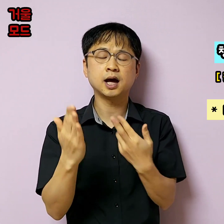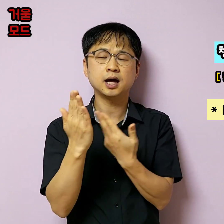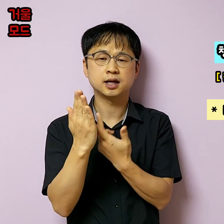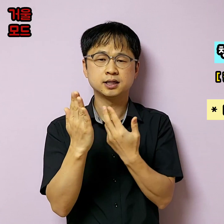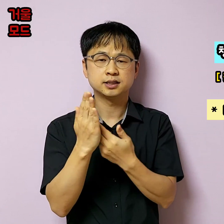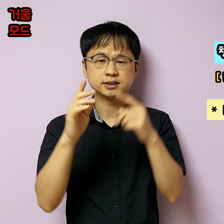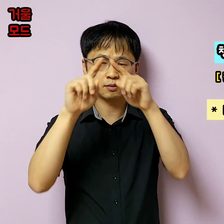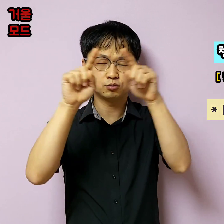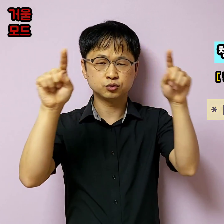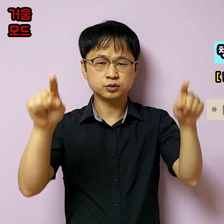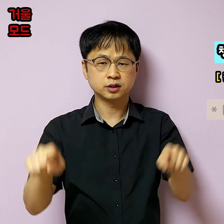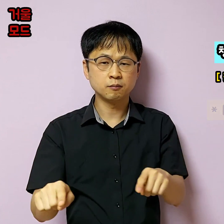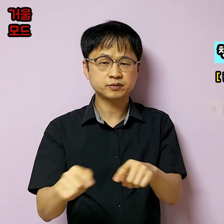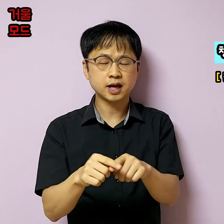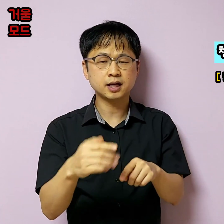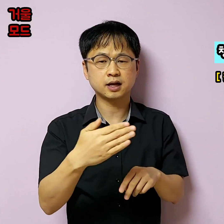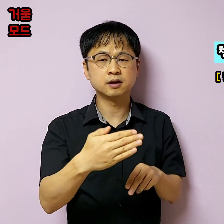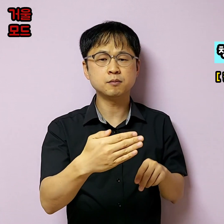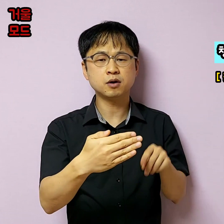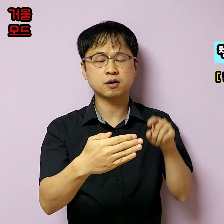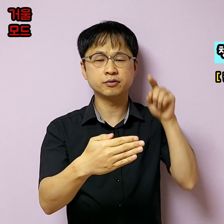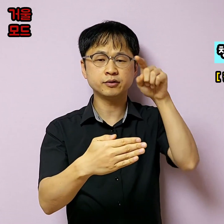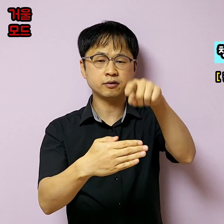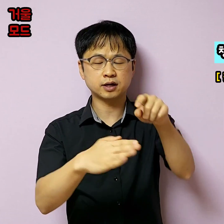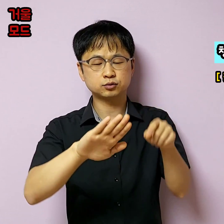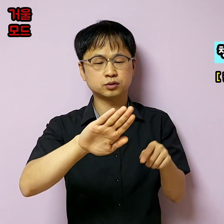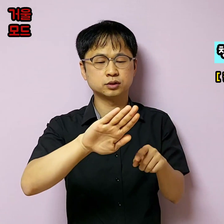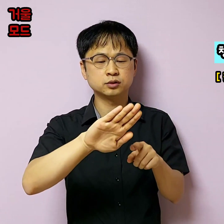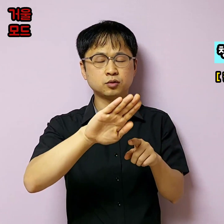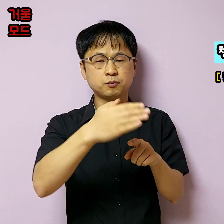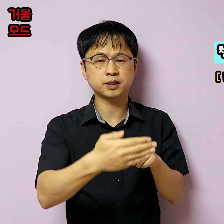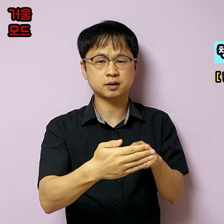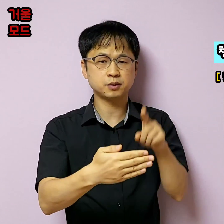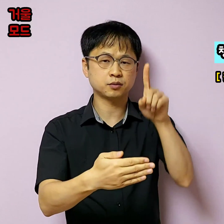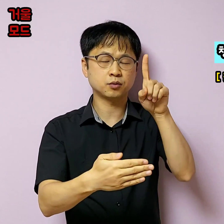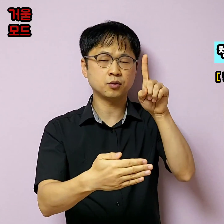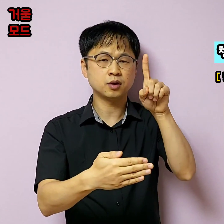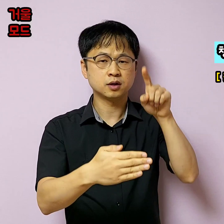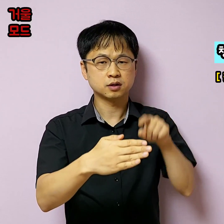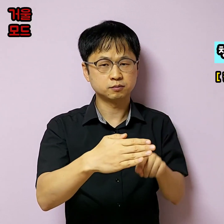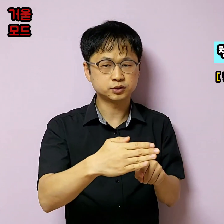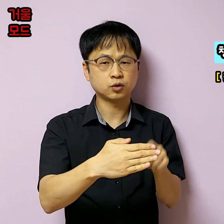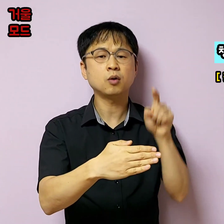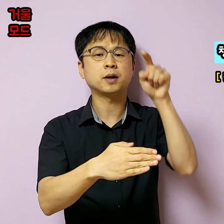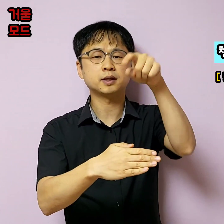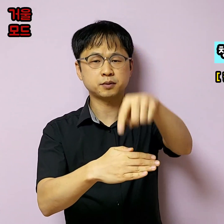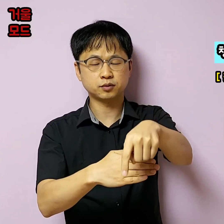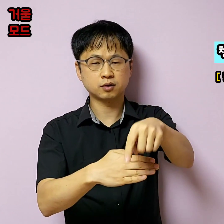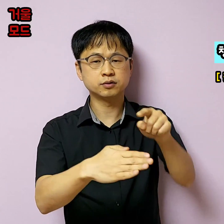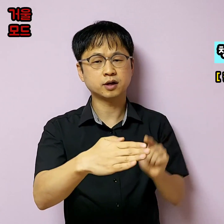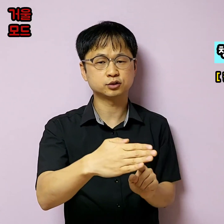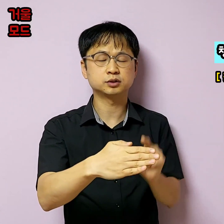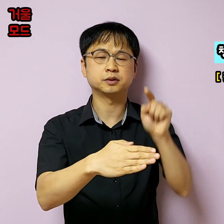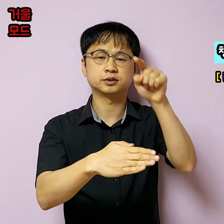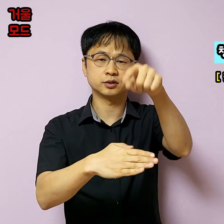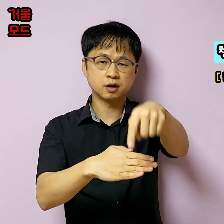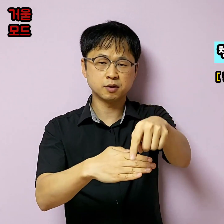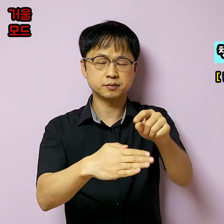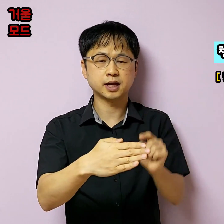되겠습니다. 창문, 넘어, 건너라는 수어는 손바닥을 펴고 검지로 반대편으로 건너가 주시면 되겠죠.